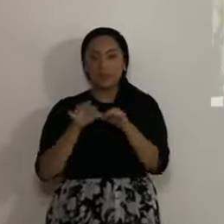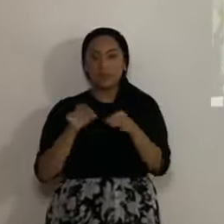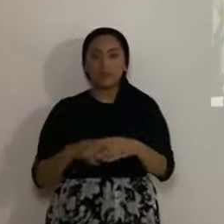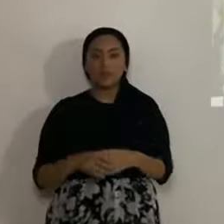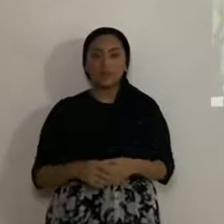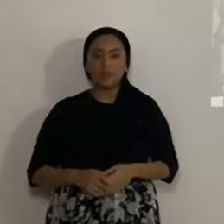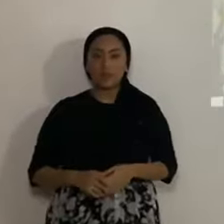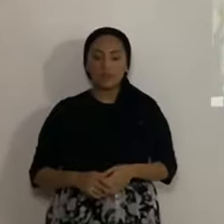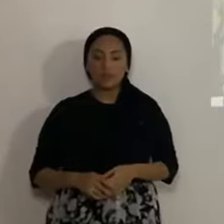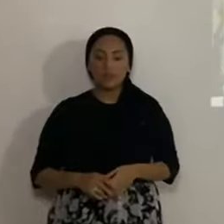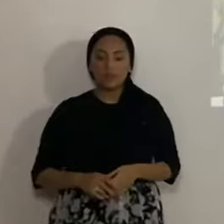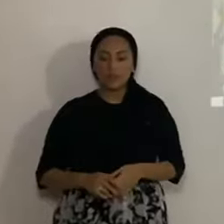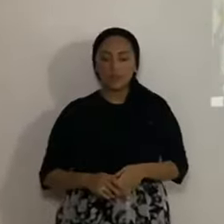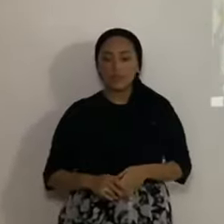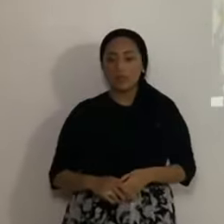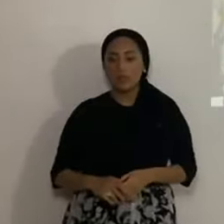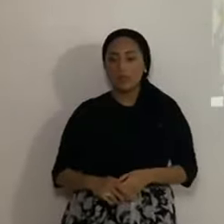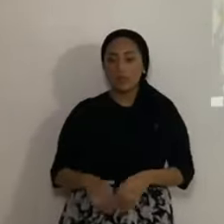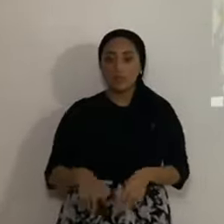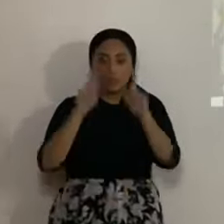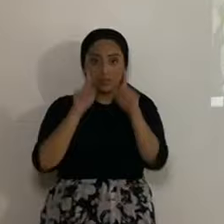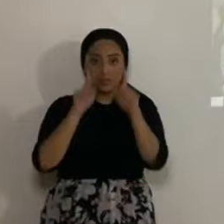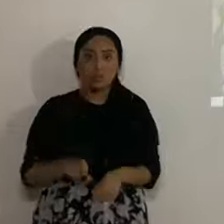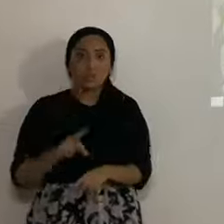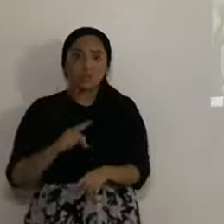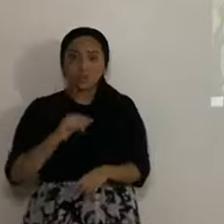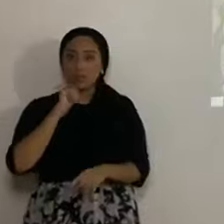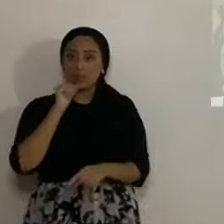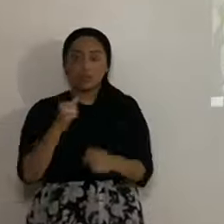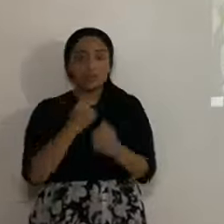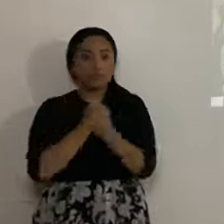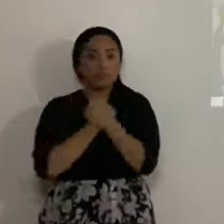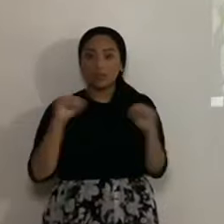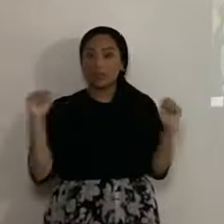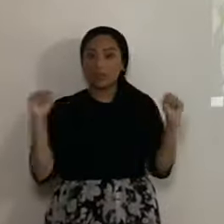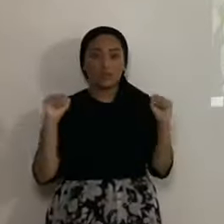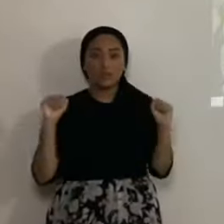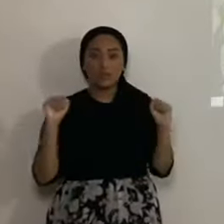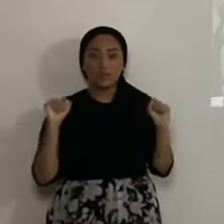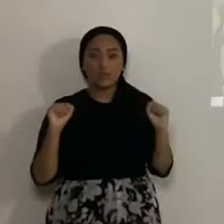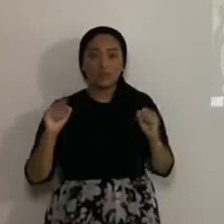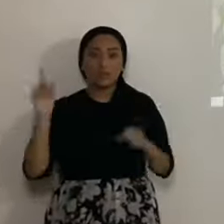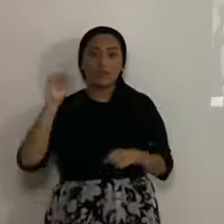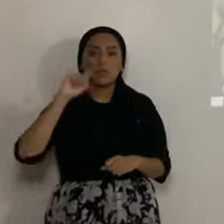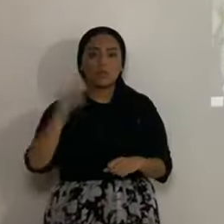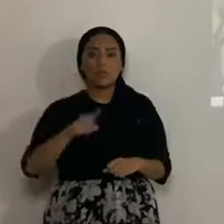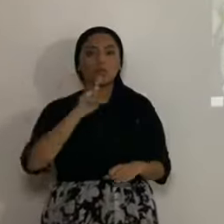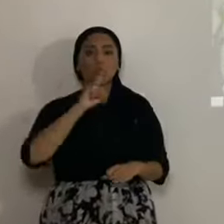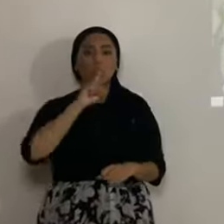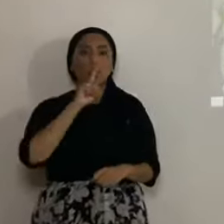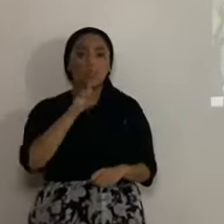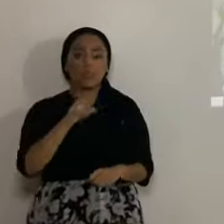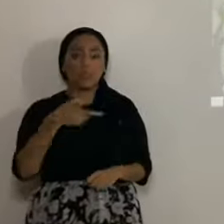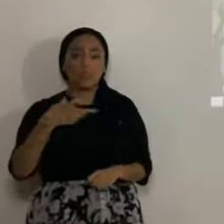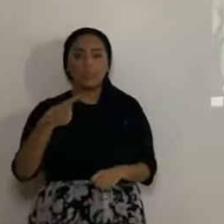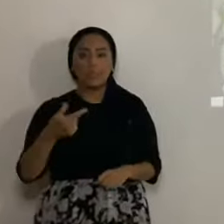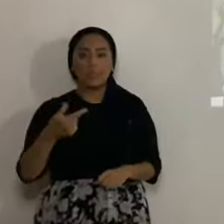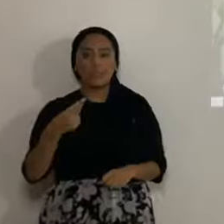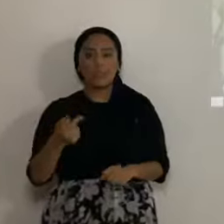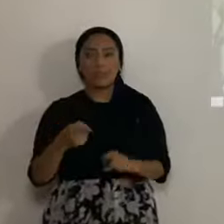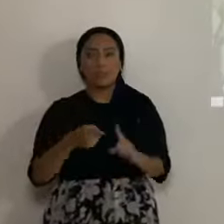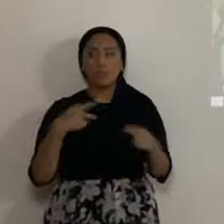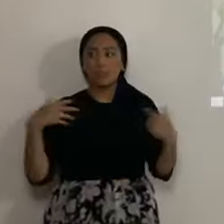Entonces, ahora, la persona que no es salva manda realmente perros de